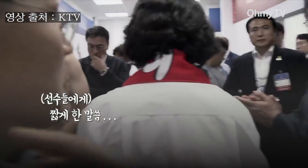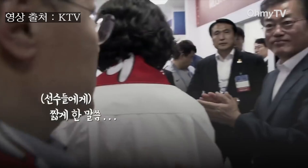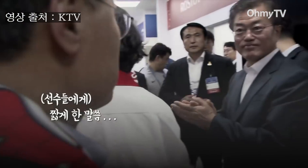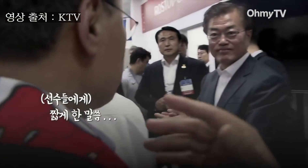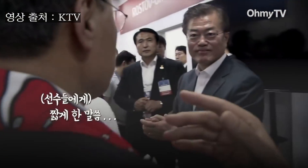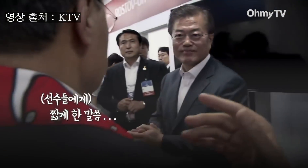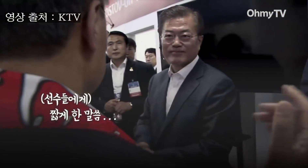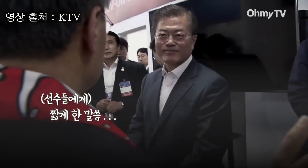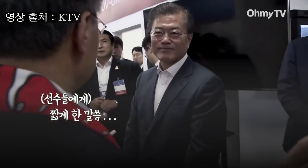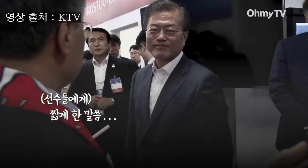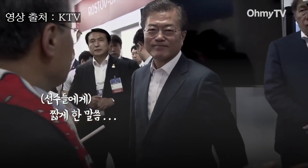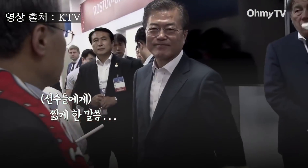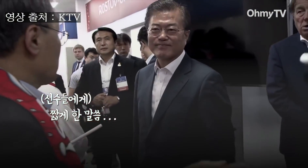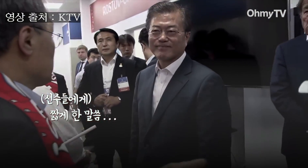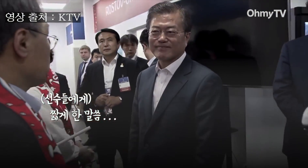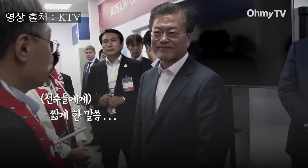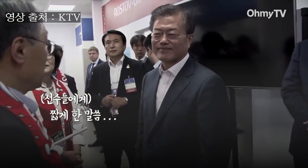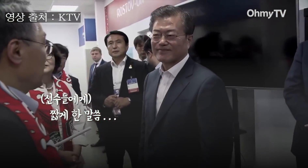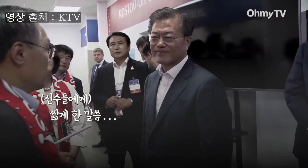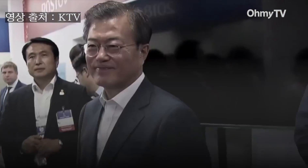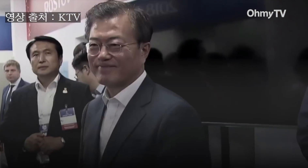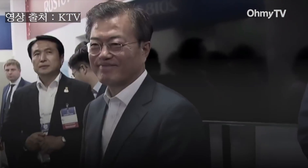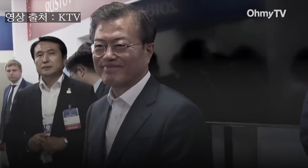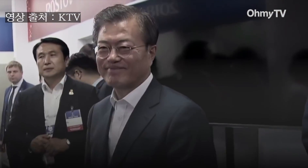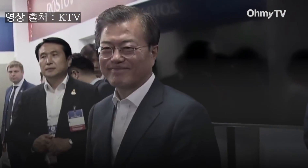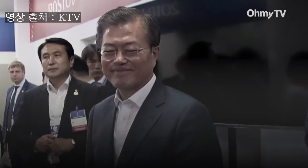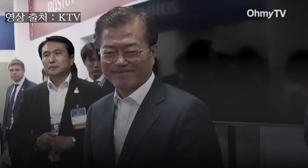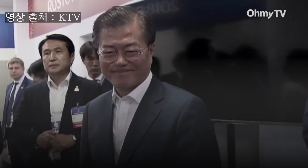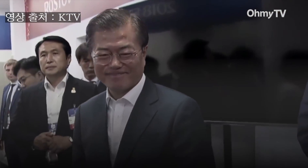말씀 정답을 알긴 할까